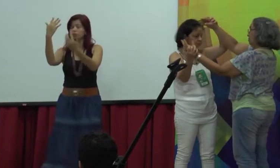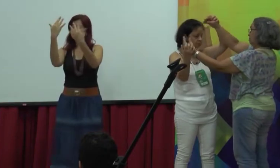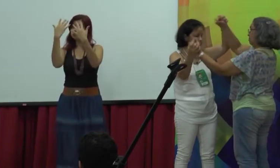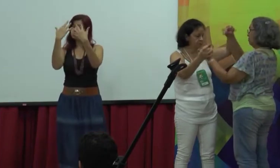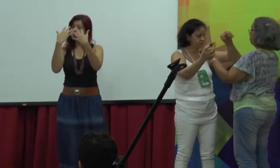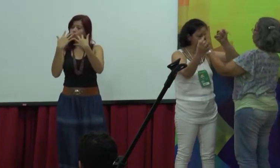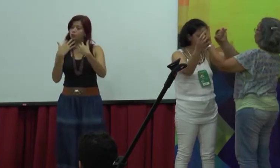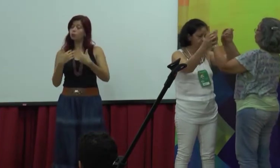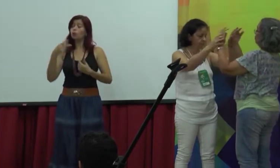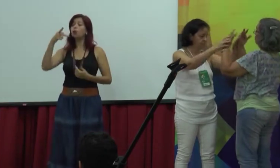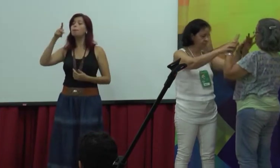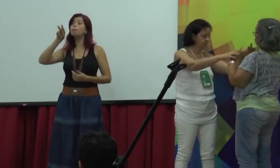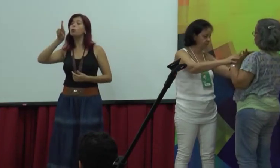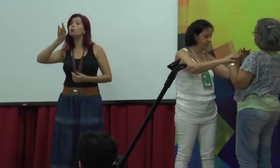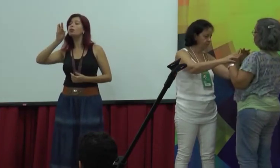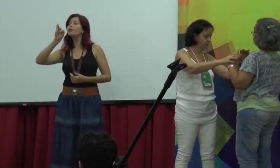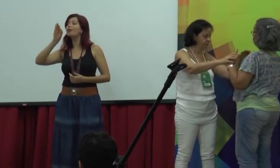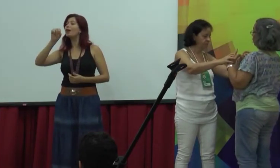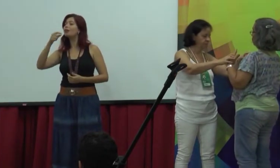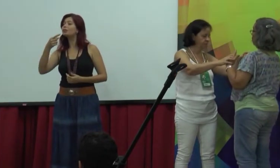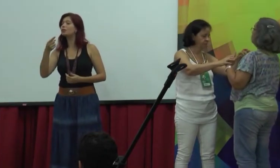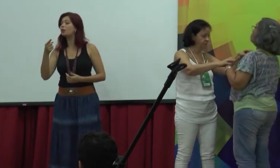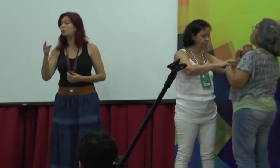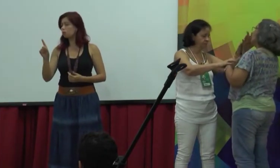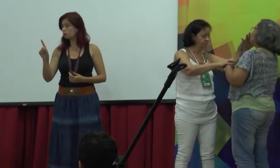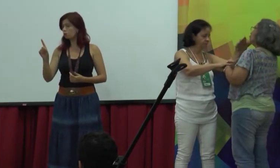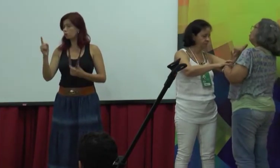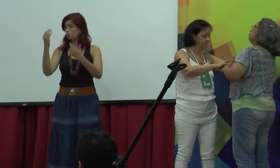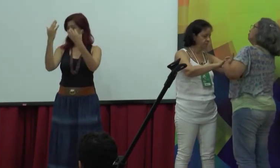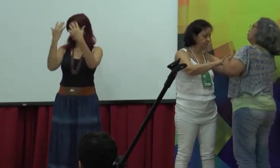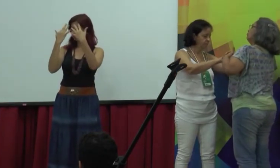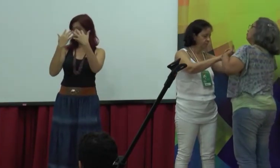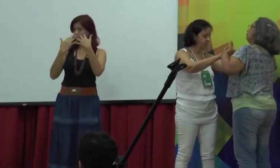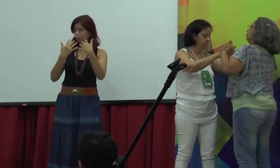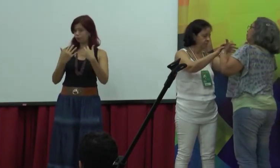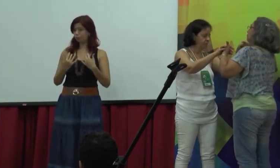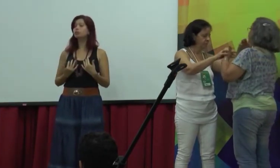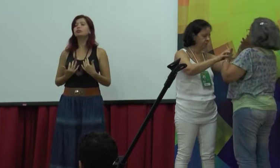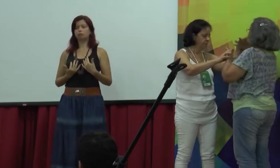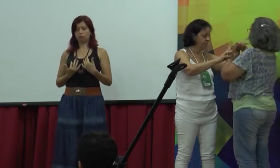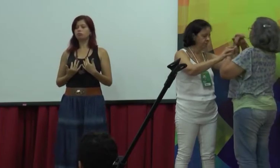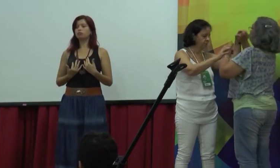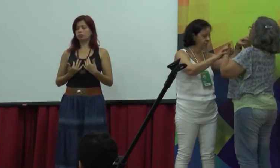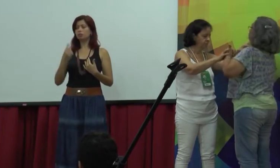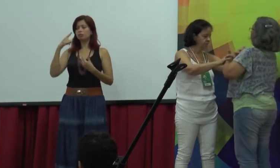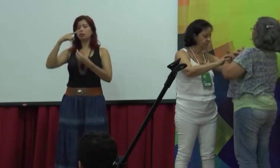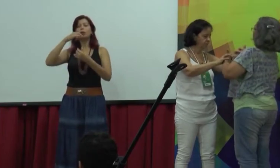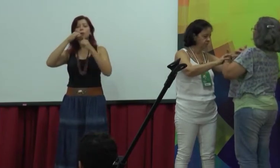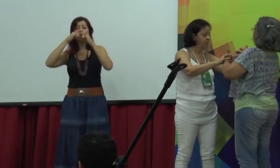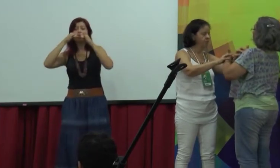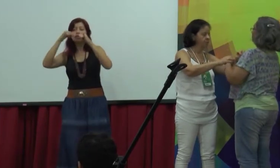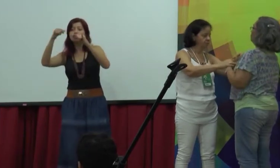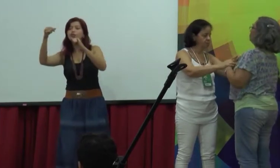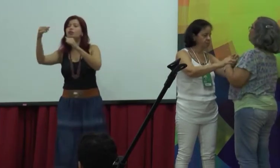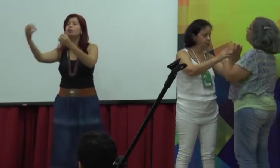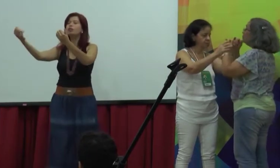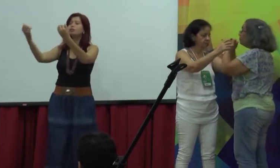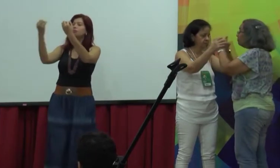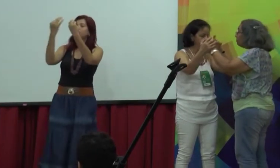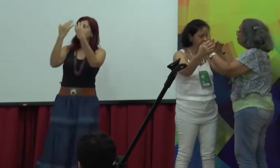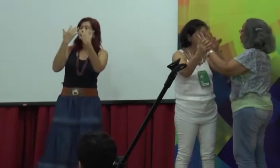com o médium, tá? E então recebe essas energias para que possa passar